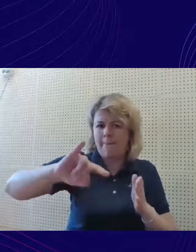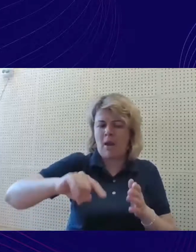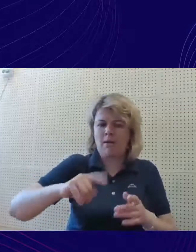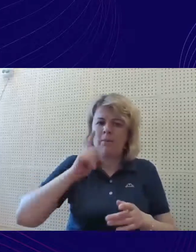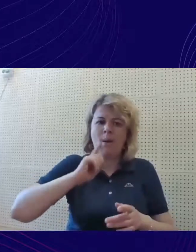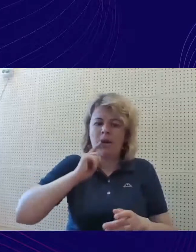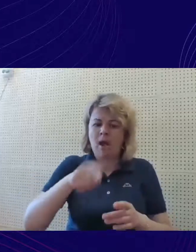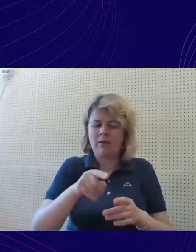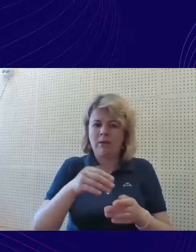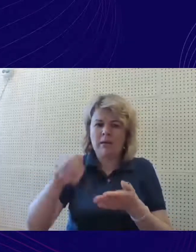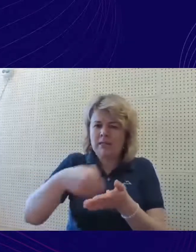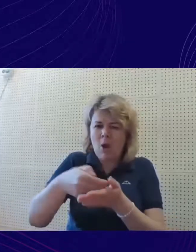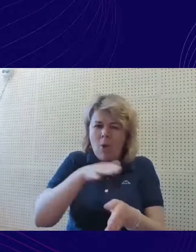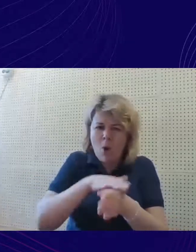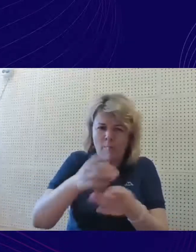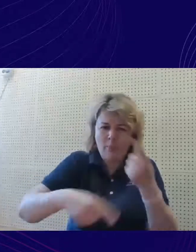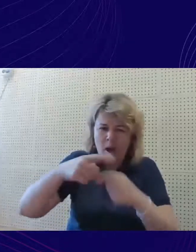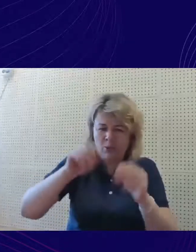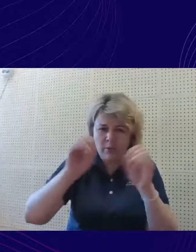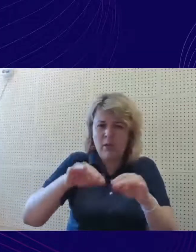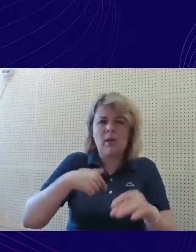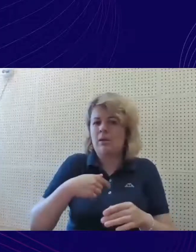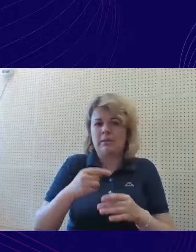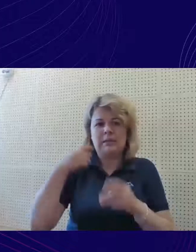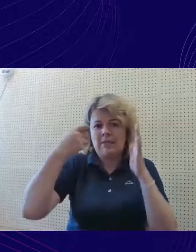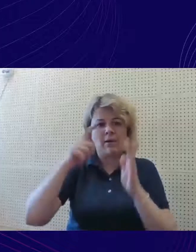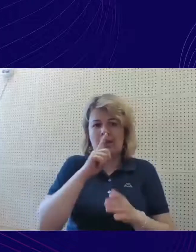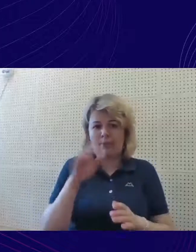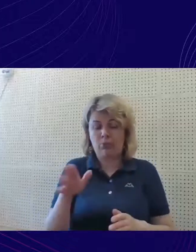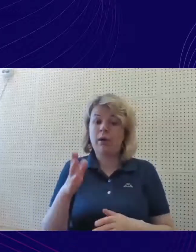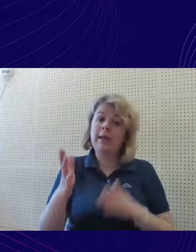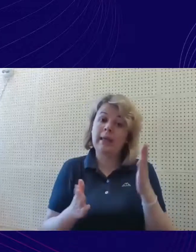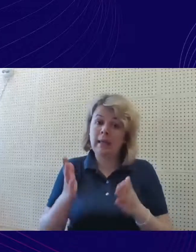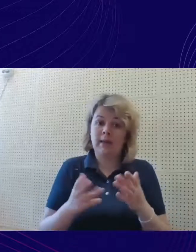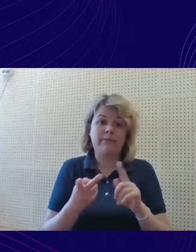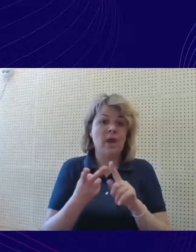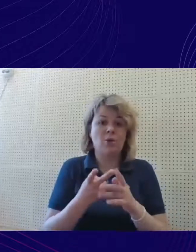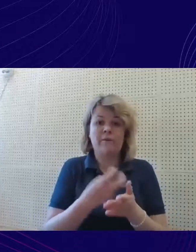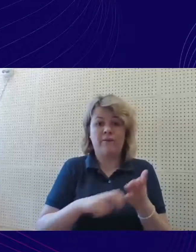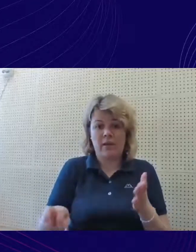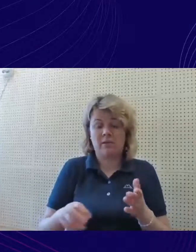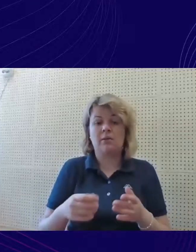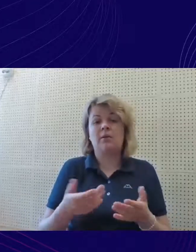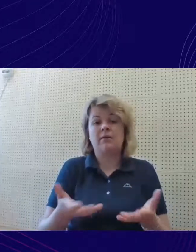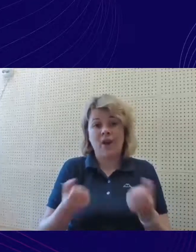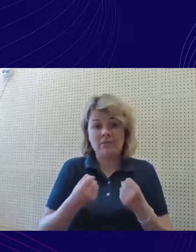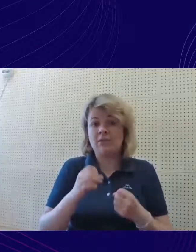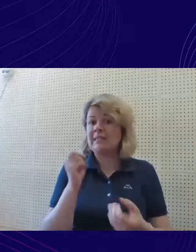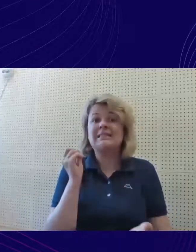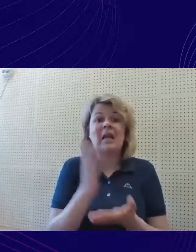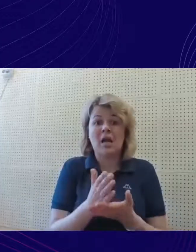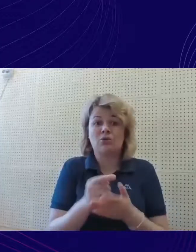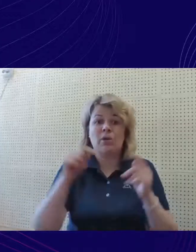закопают, снимать не буду. Или взять и сразу здесь, сейчас придумать,